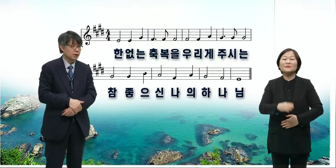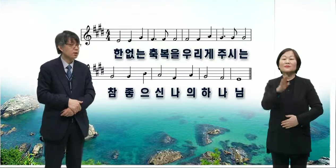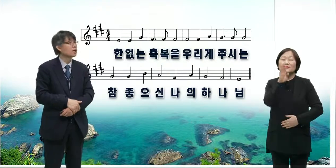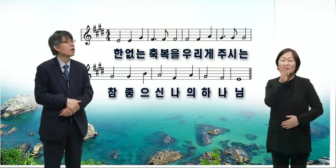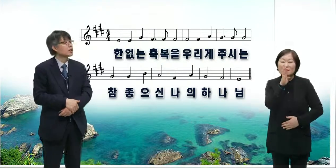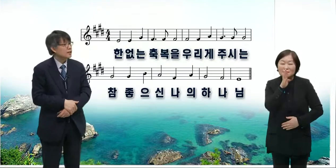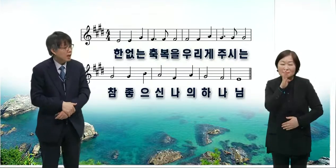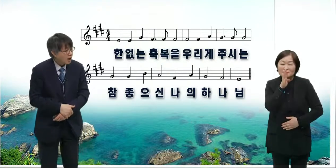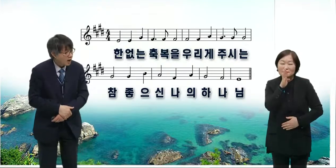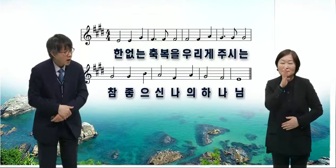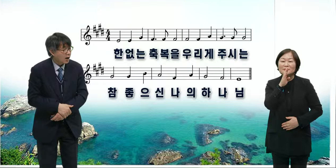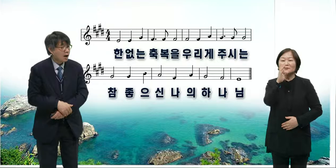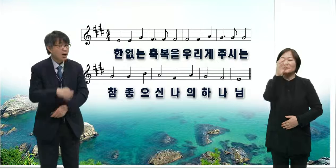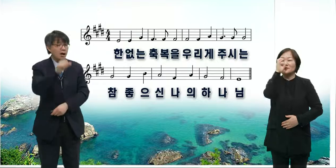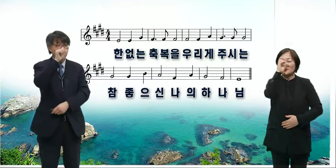주시는 참